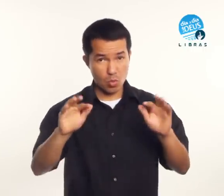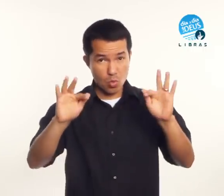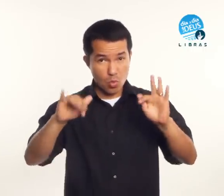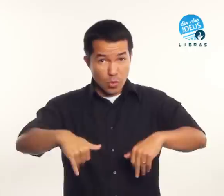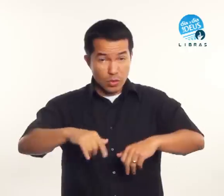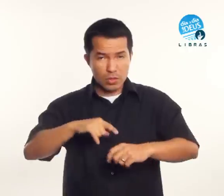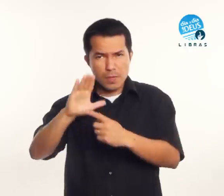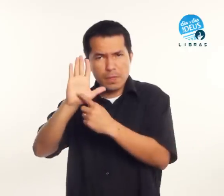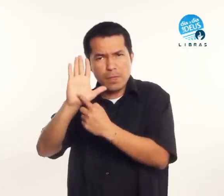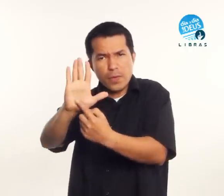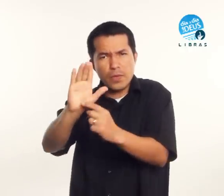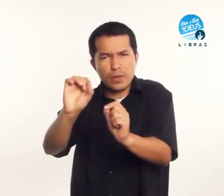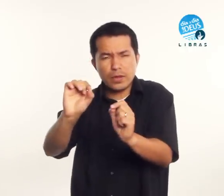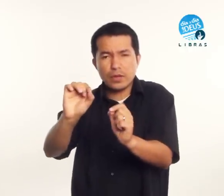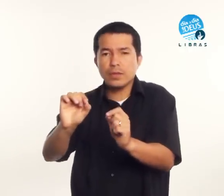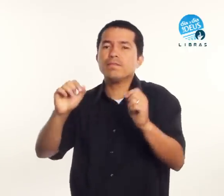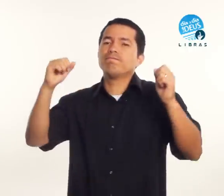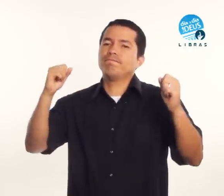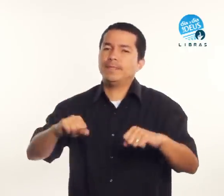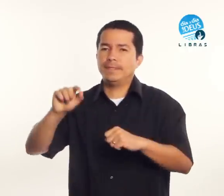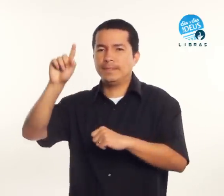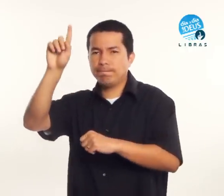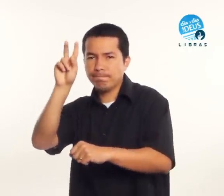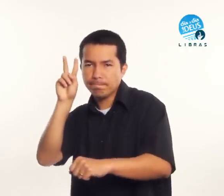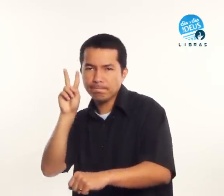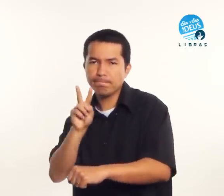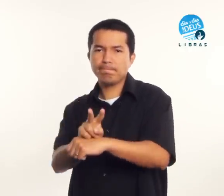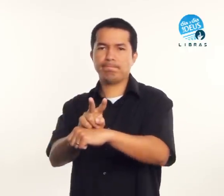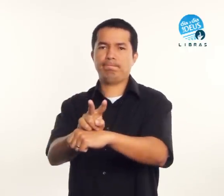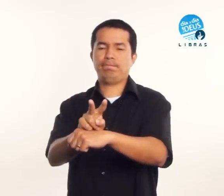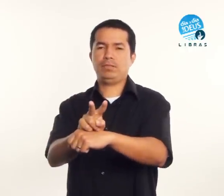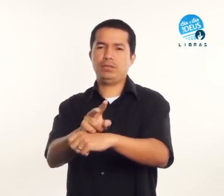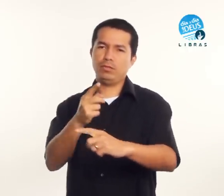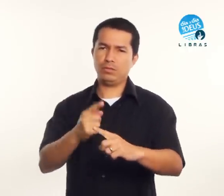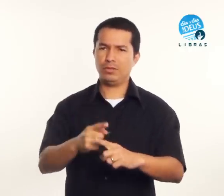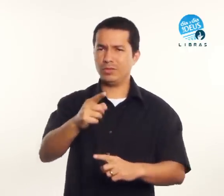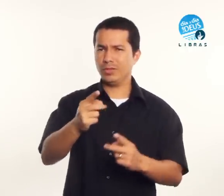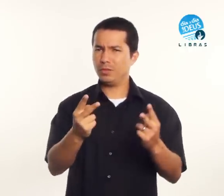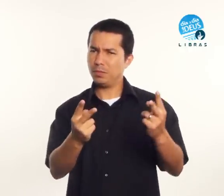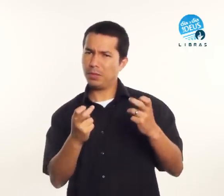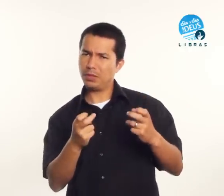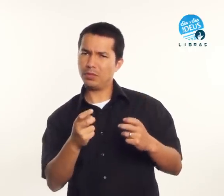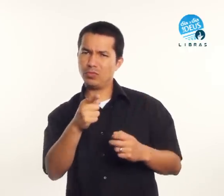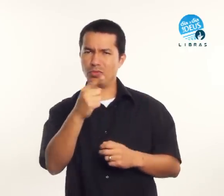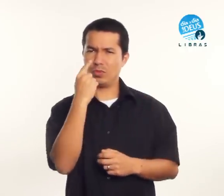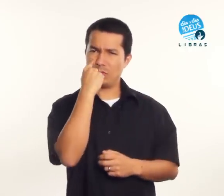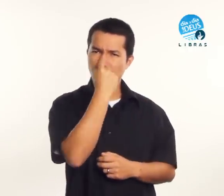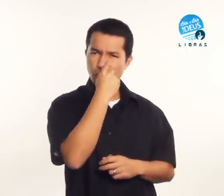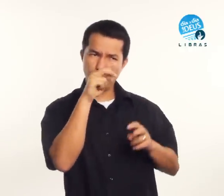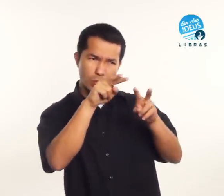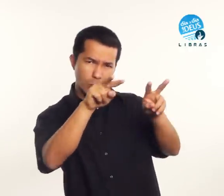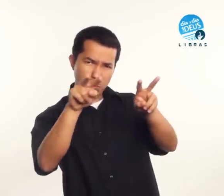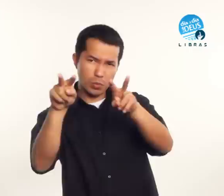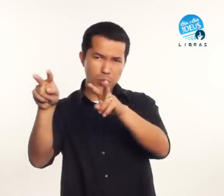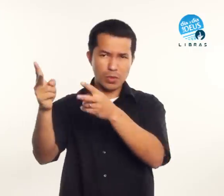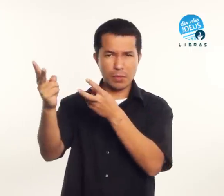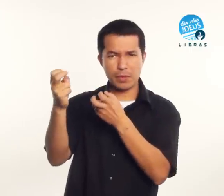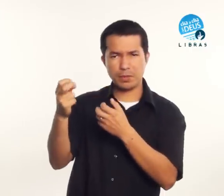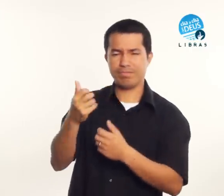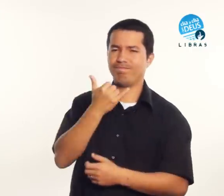no meio das batalhas que acontecem e que você não é capaz de perceber com os olhos naturais, mas somente